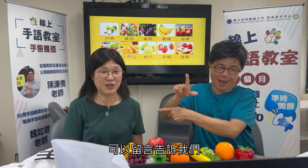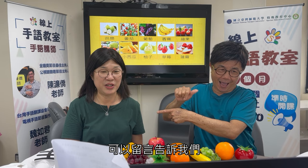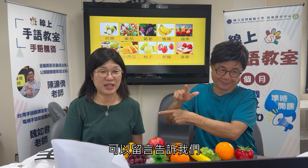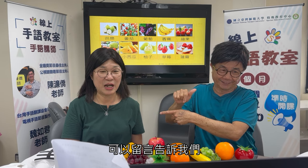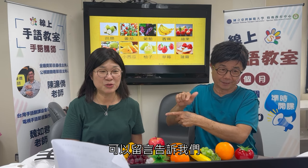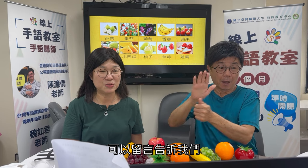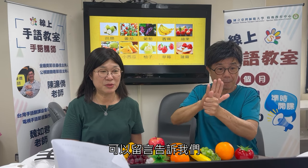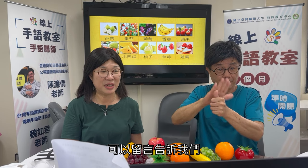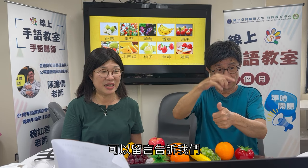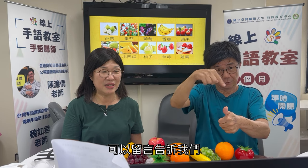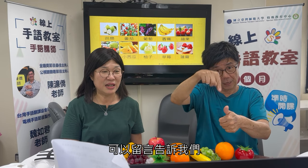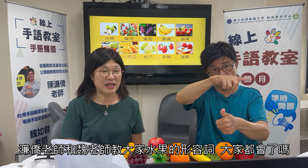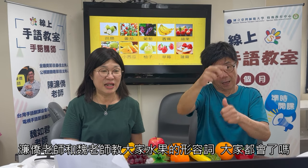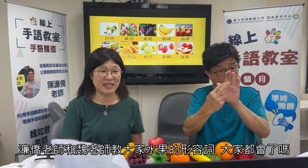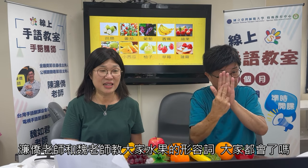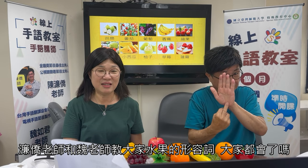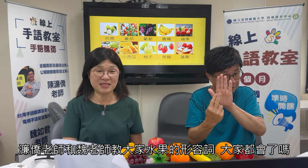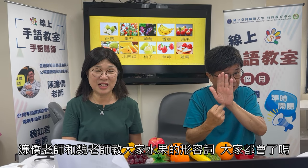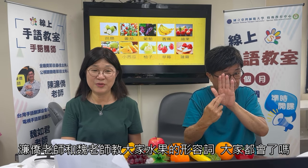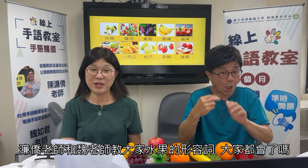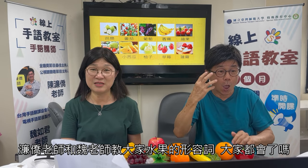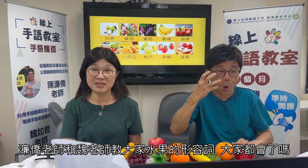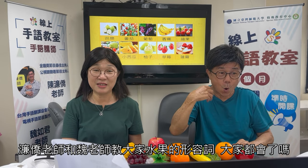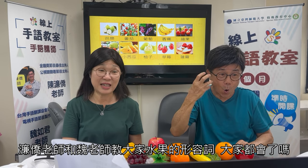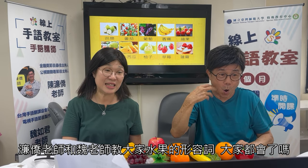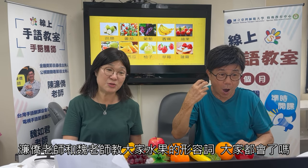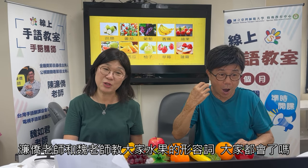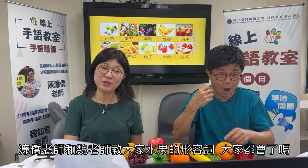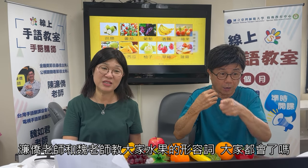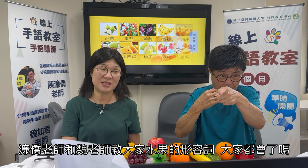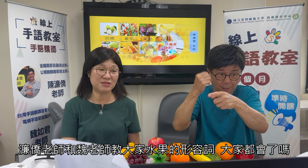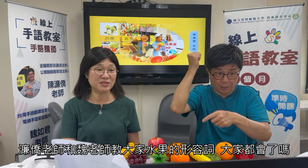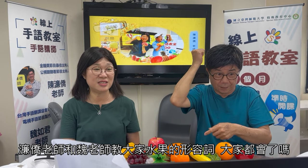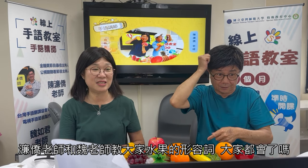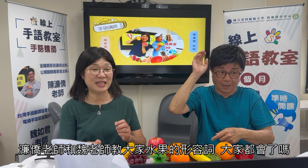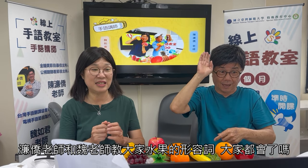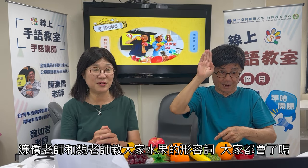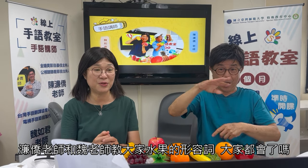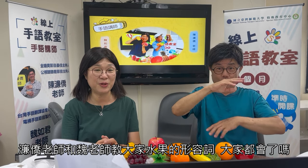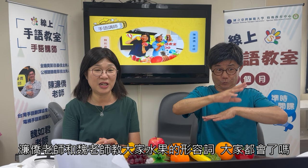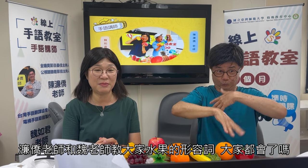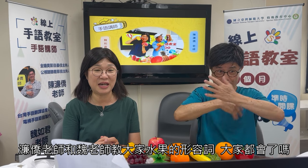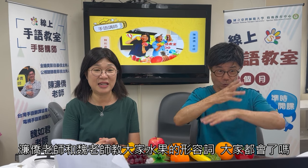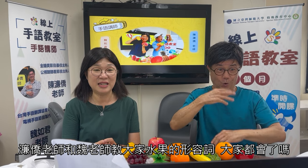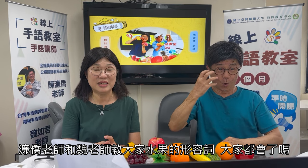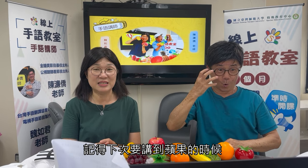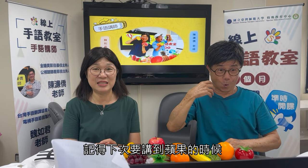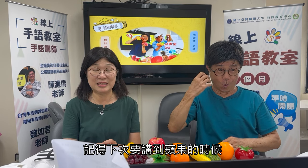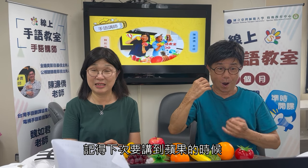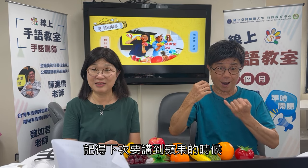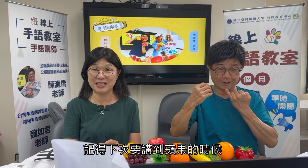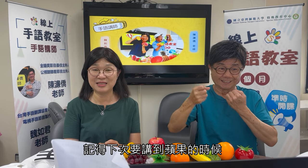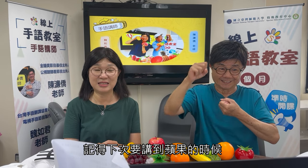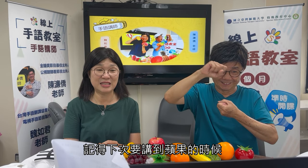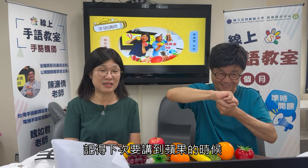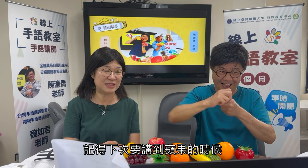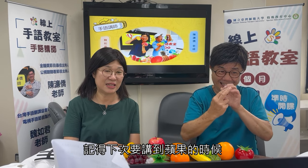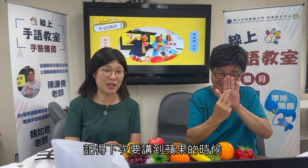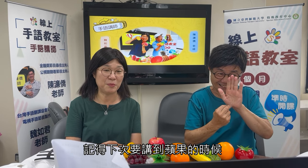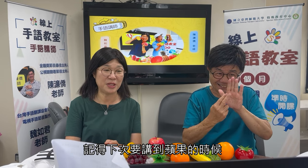言告诉我们，连翘老师和威老师教大家水果的形容词，大家都会了吗？记得哦，下次要讲到苹